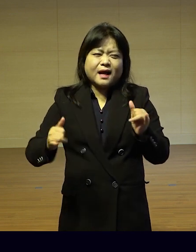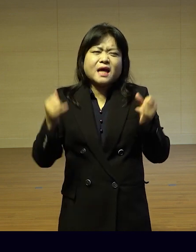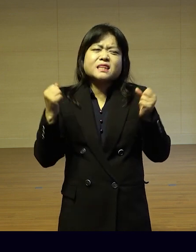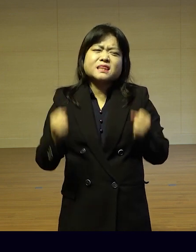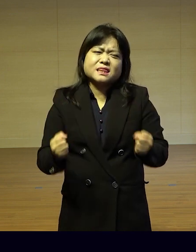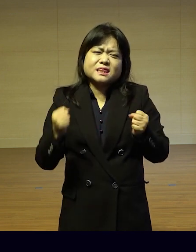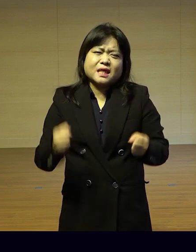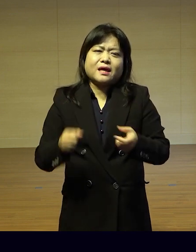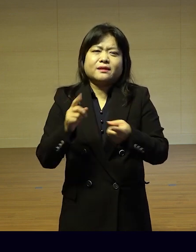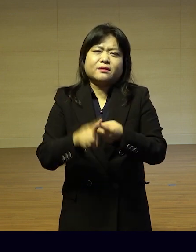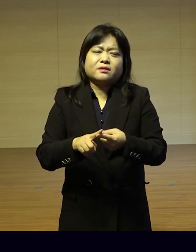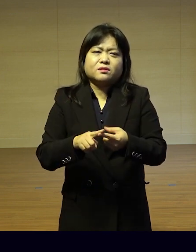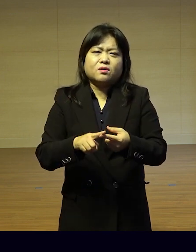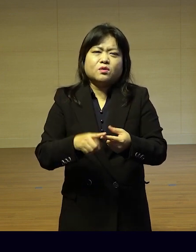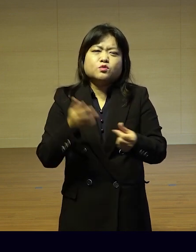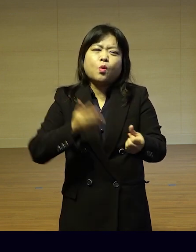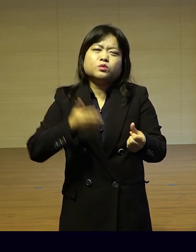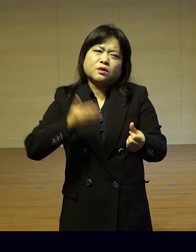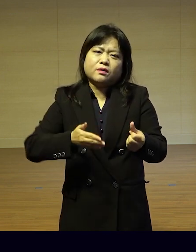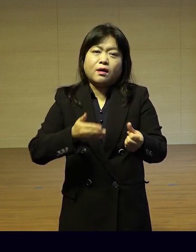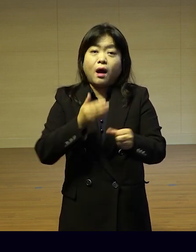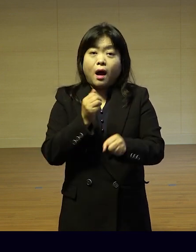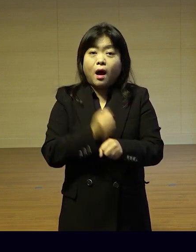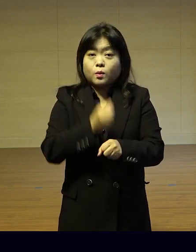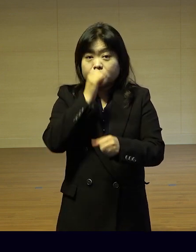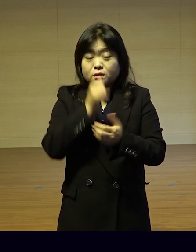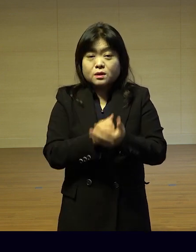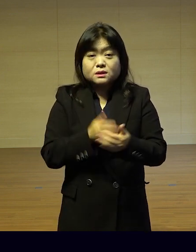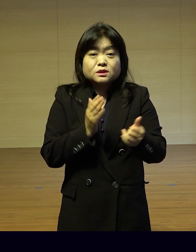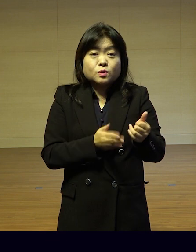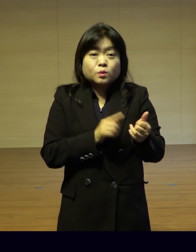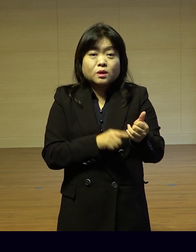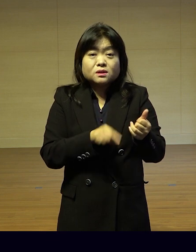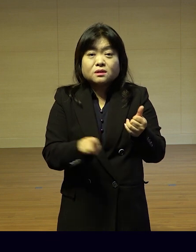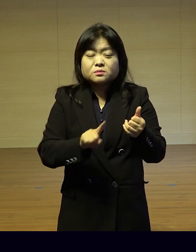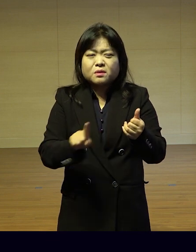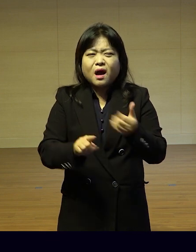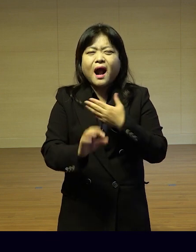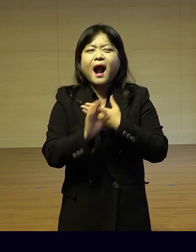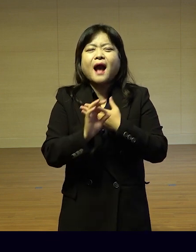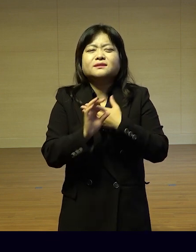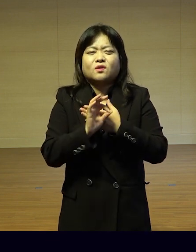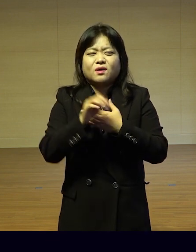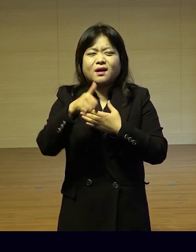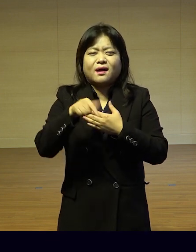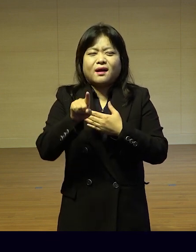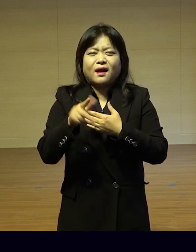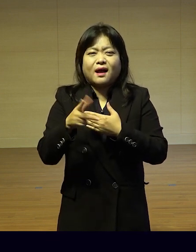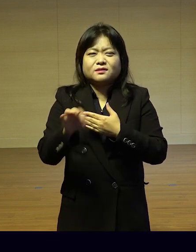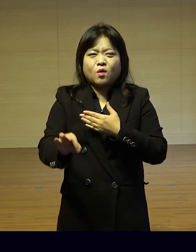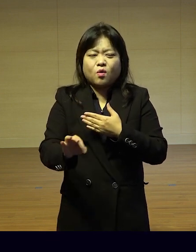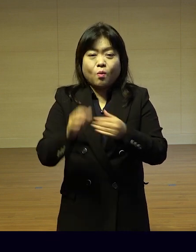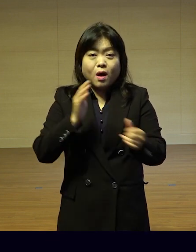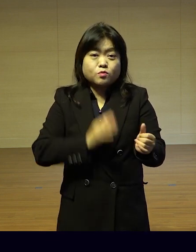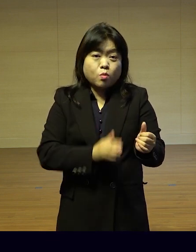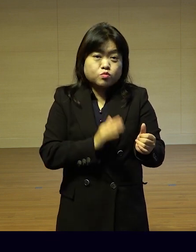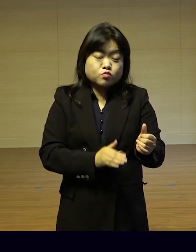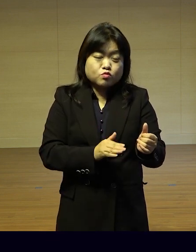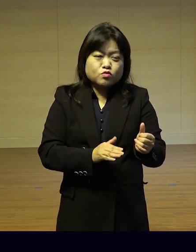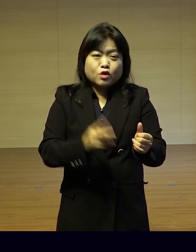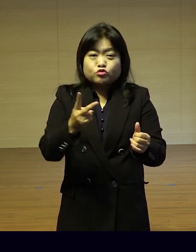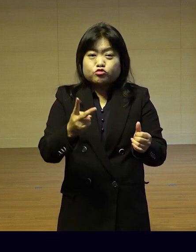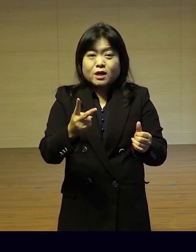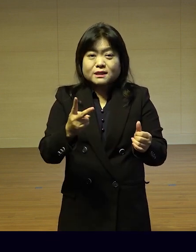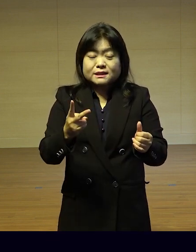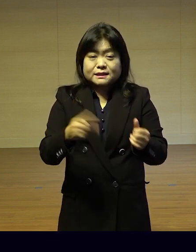있음을 요청을 하죠. 그때 요청한다는 것은 가정한다는 뜻하고 요구한다는 두 가지 이중적인